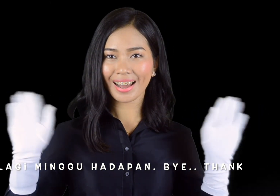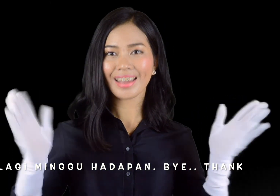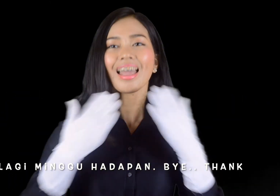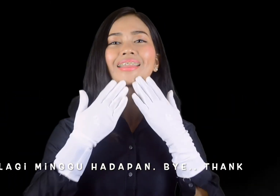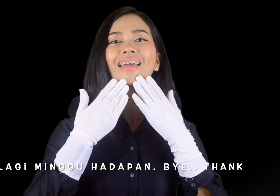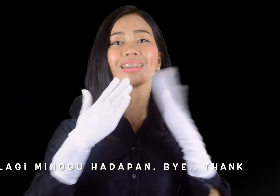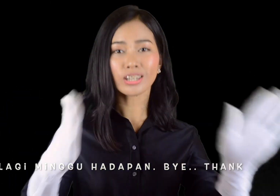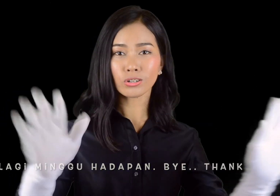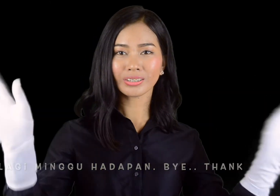Thank you.